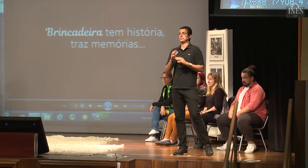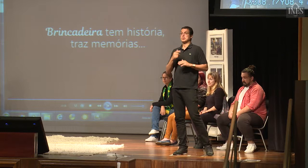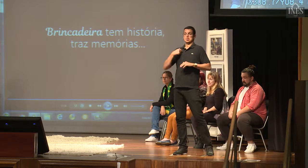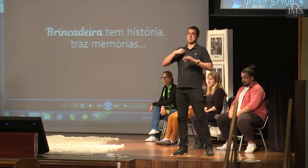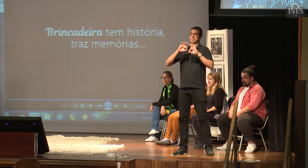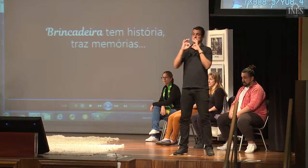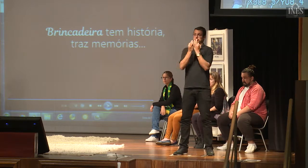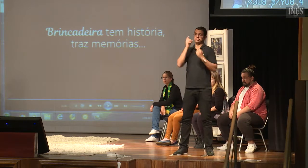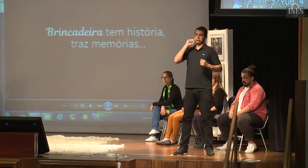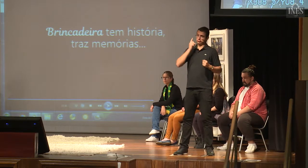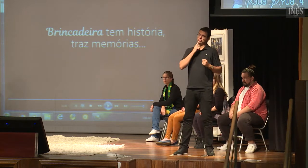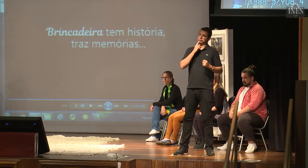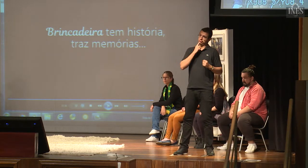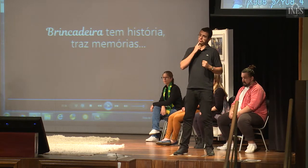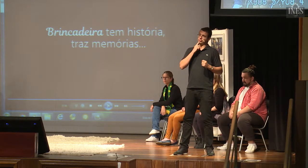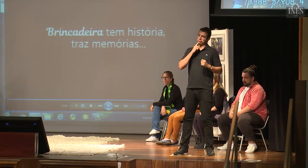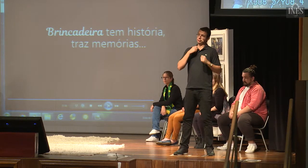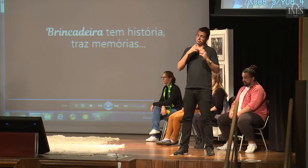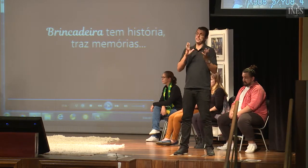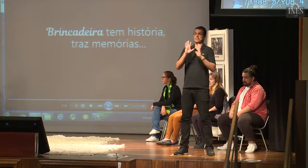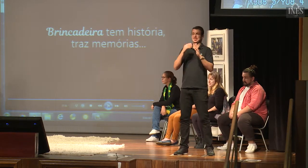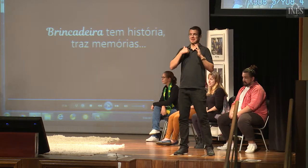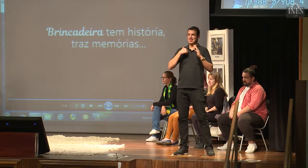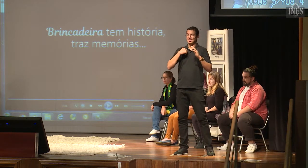1980 eu cheguei aqui no INES. Minha família é surda,